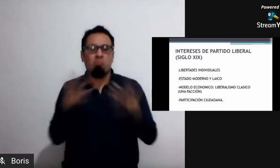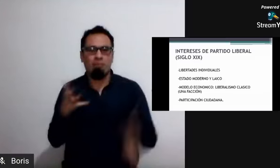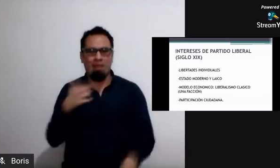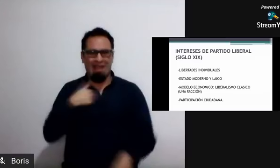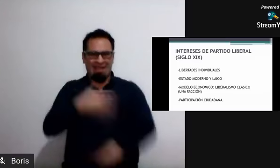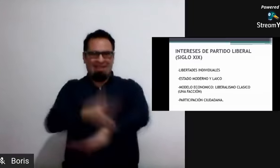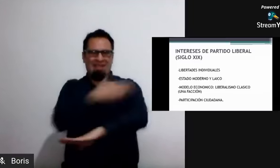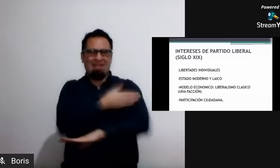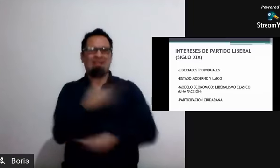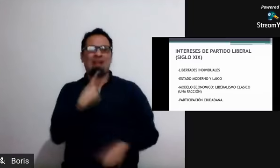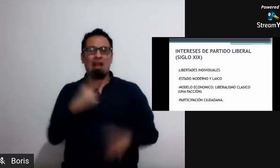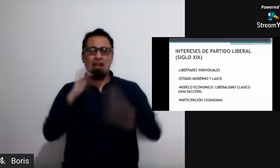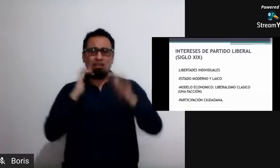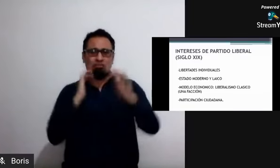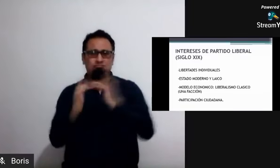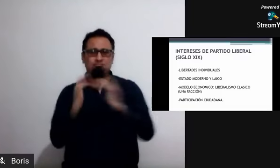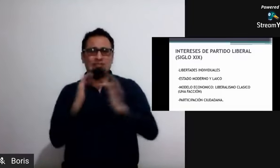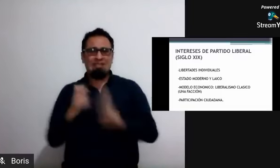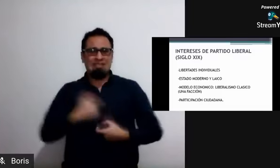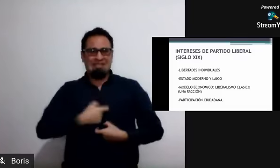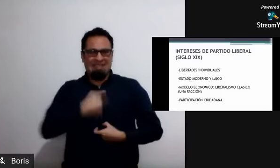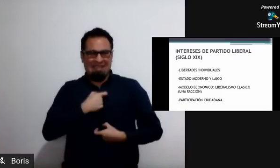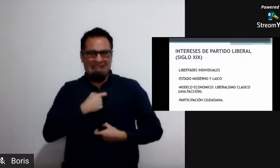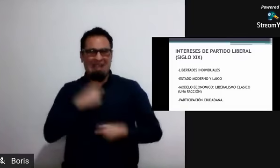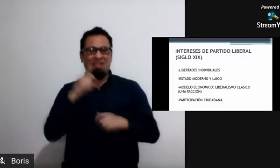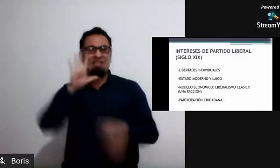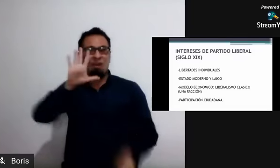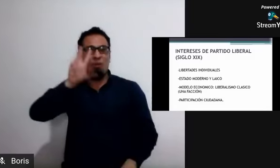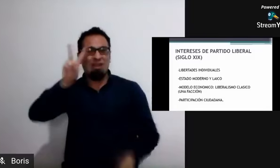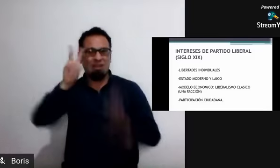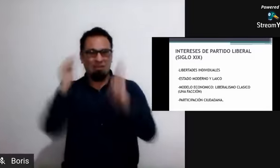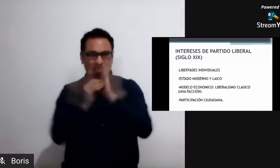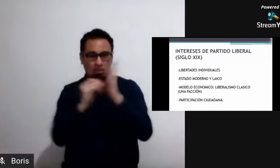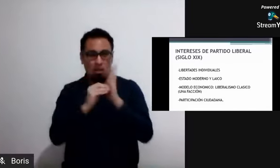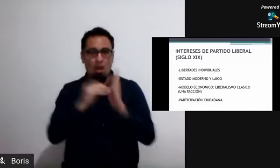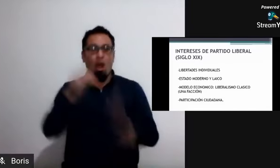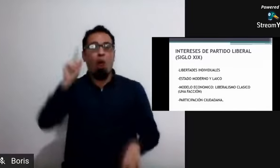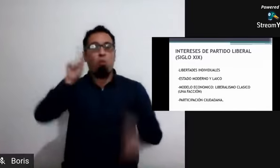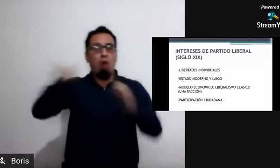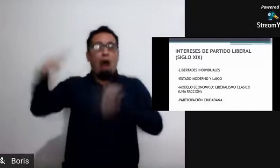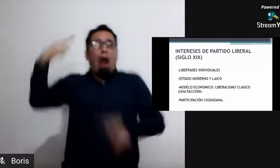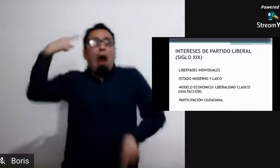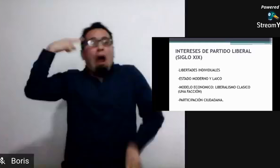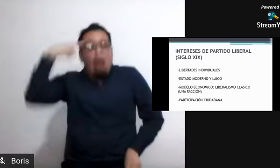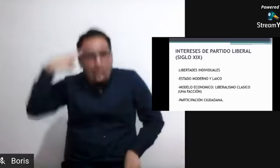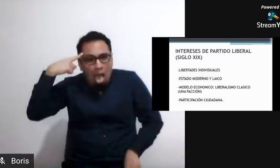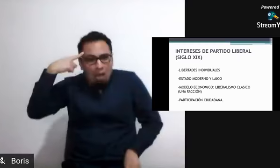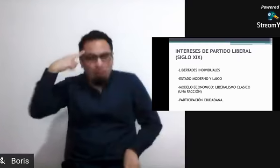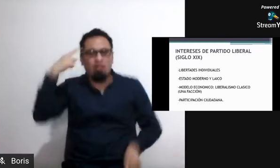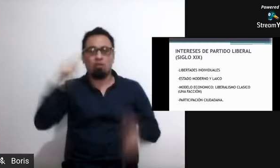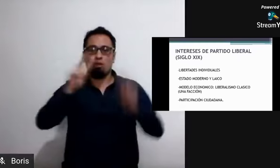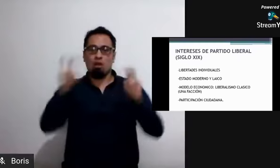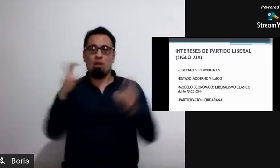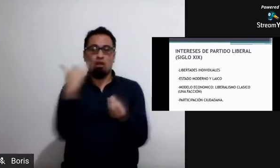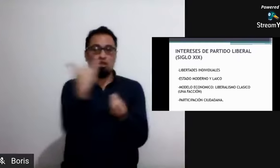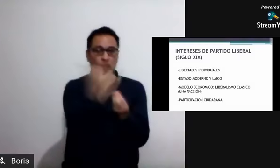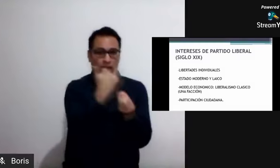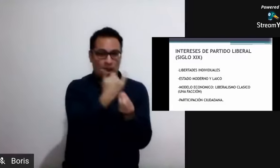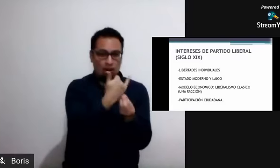eso colocaban pues todos estos aranceles. Sin embargo, dentro de esas 52 guerras